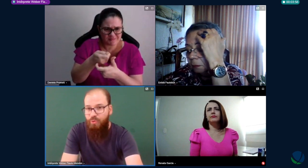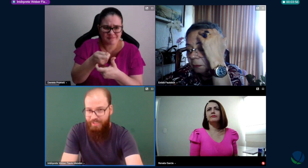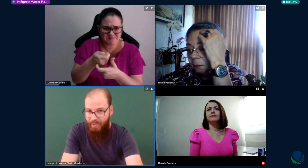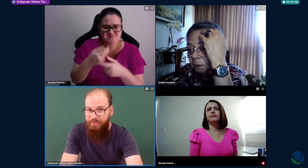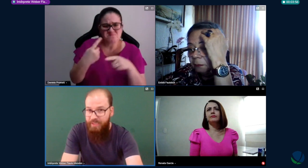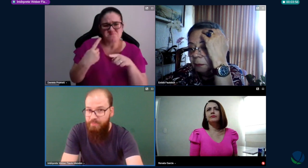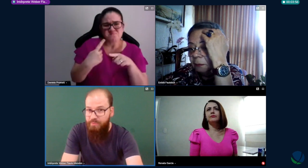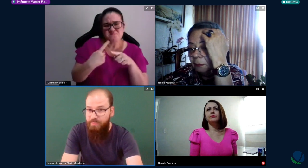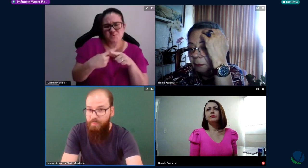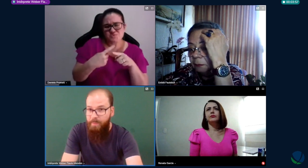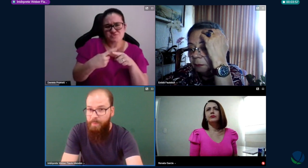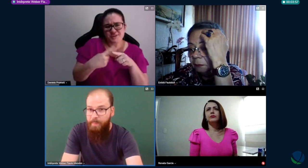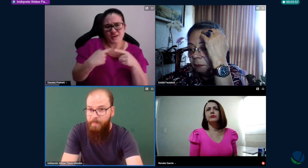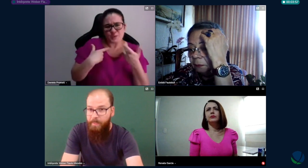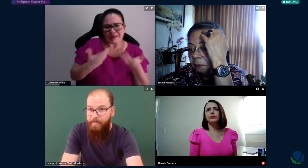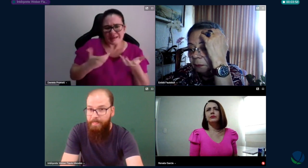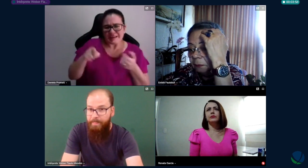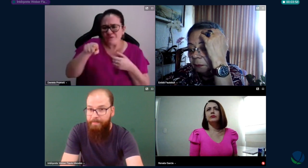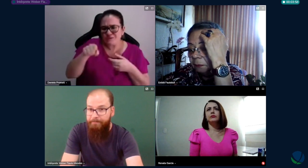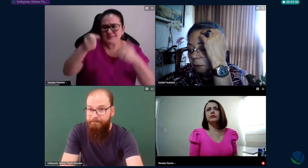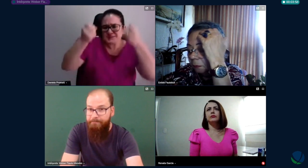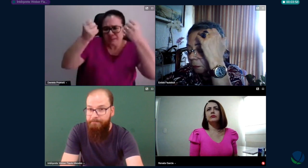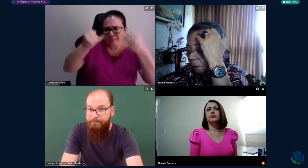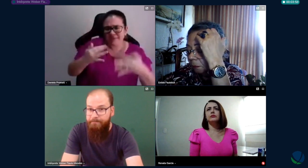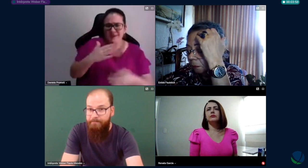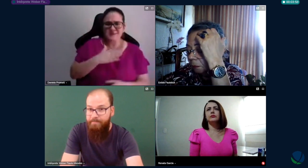inserido no sinal-termo?